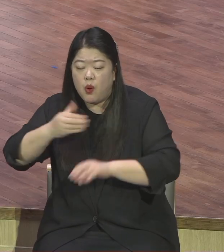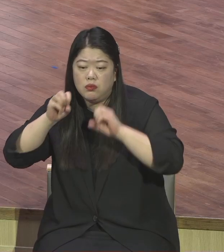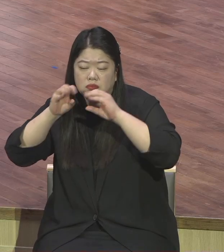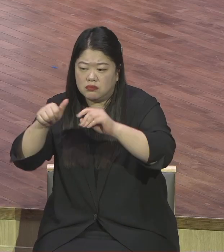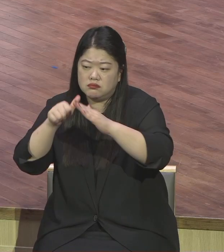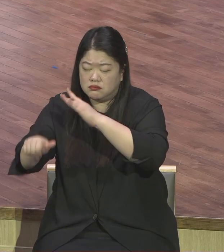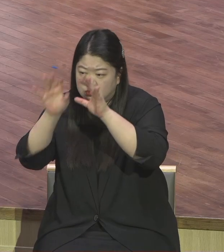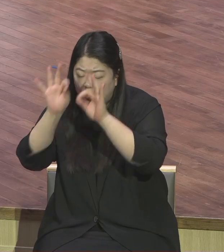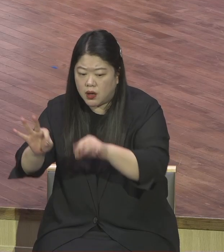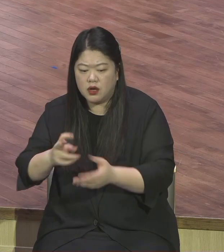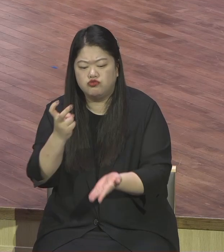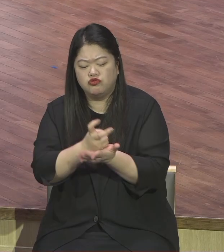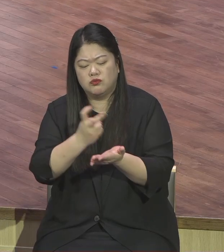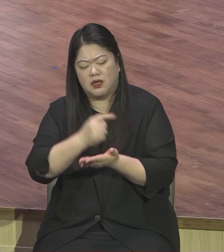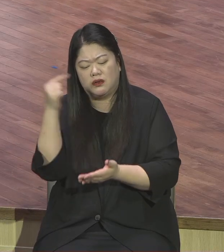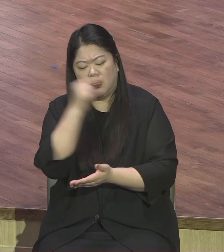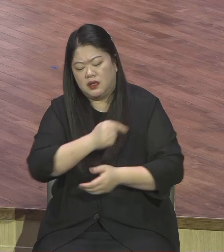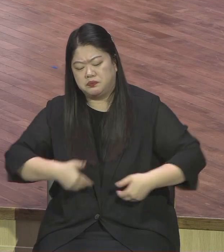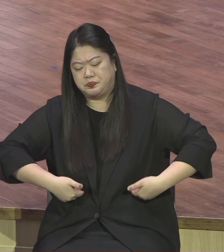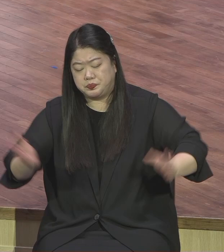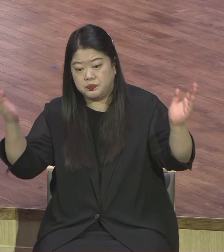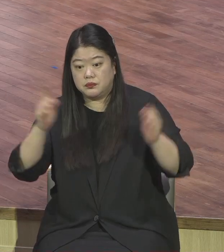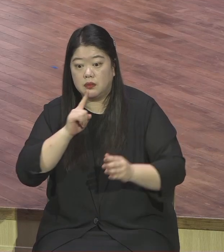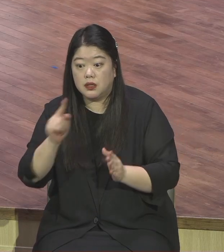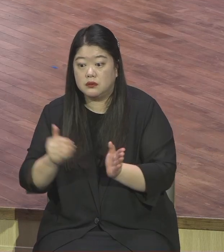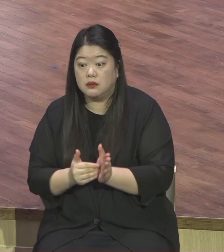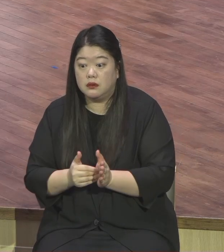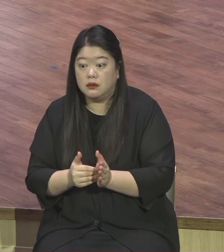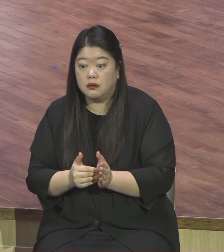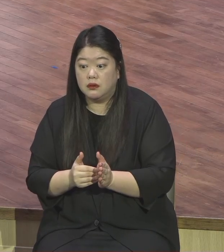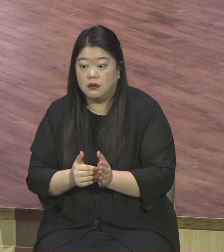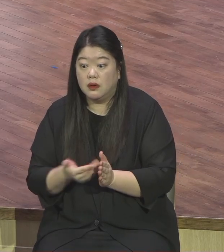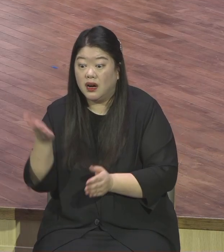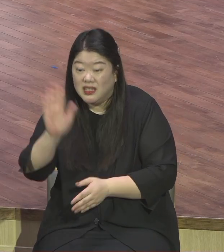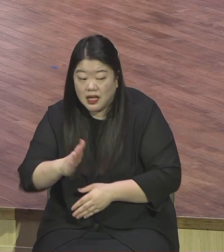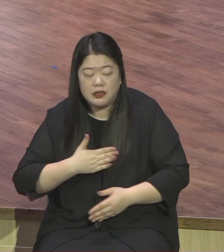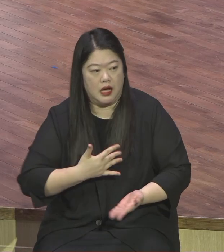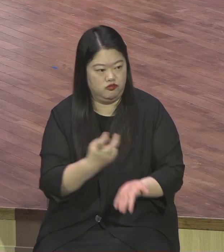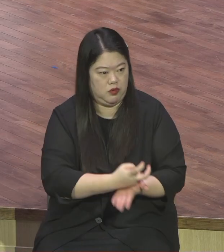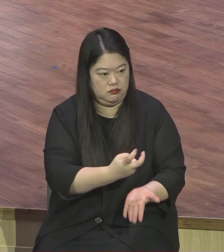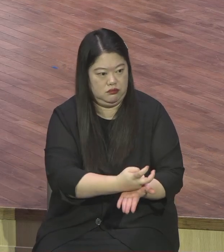자신은 뭐요? 열심히 특심이었다 그래요. 바울은.